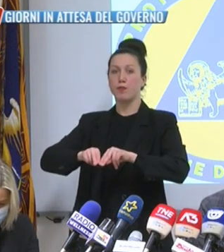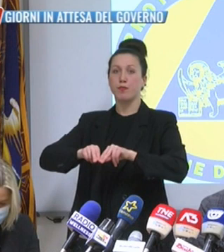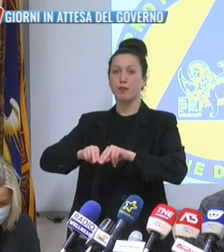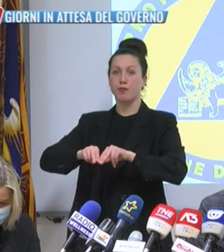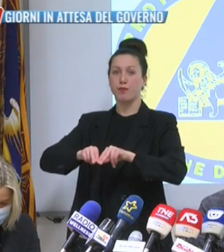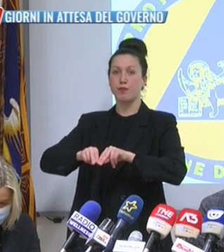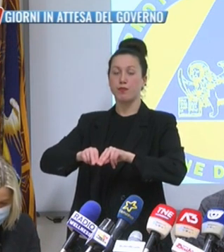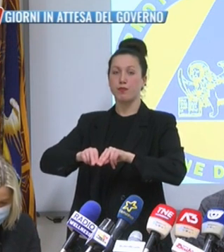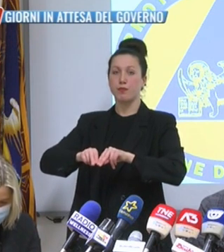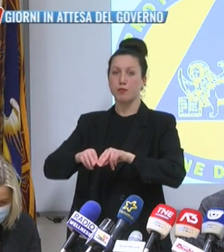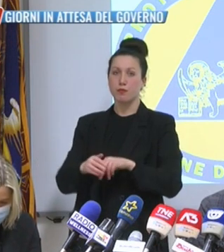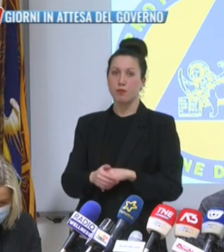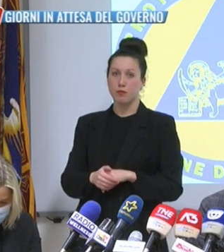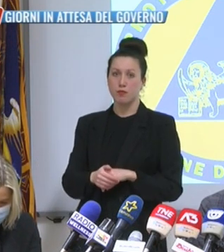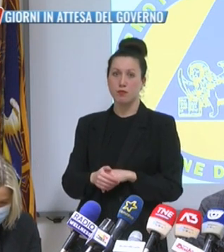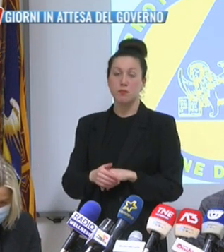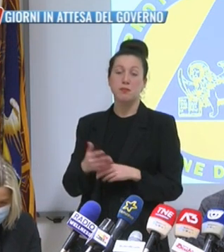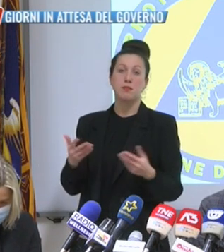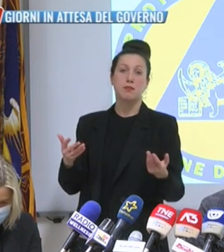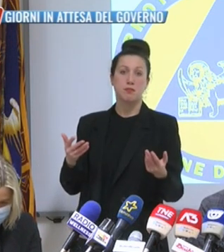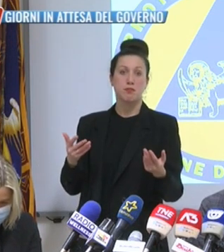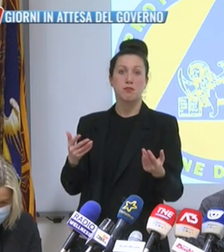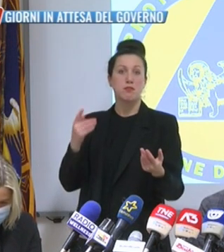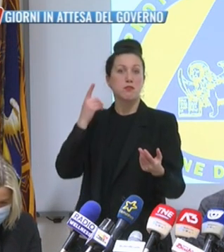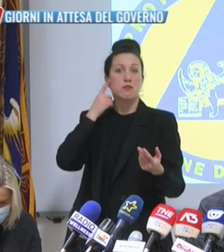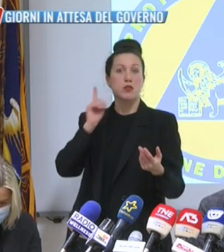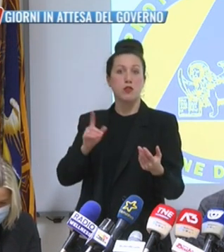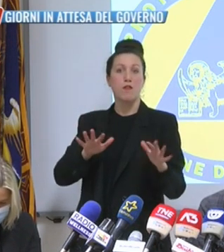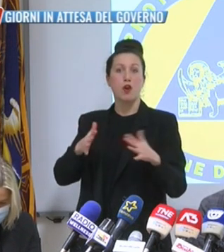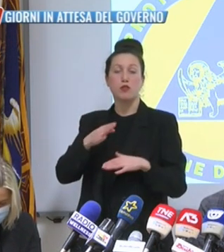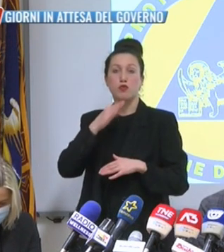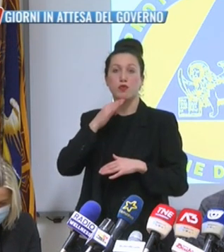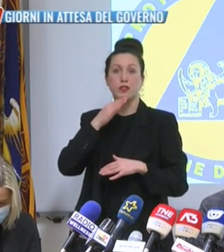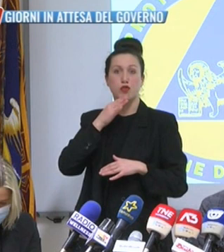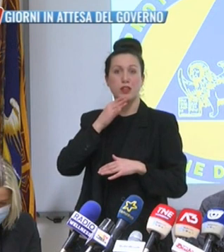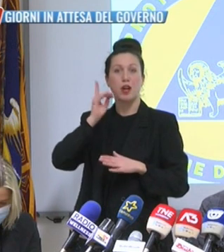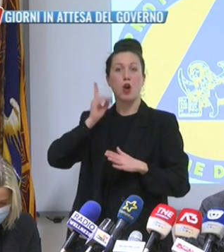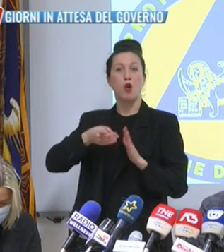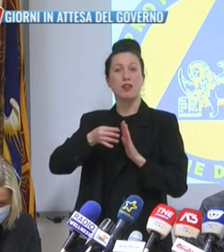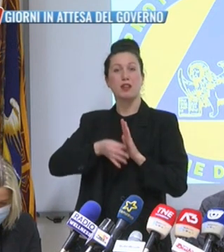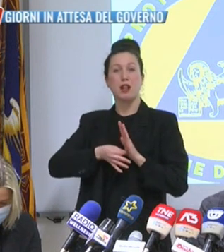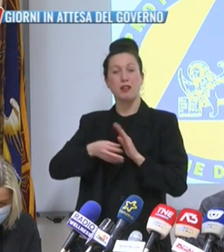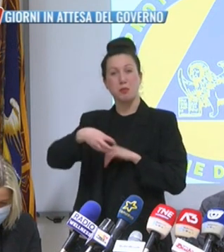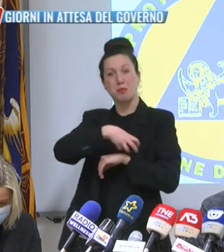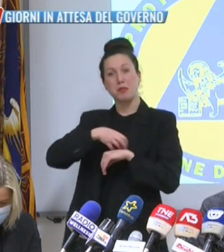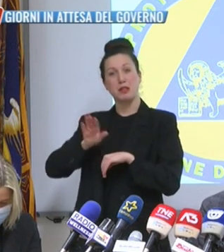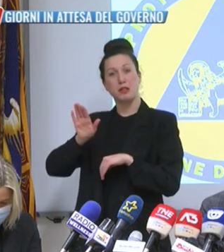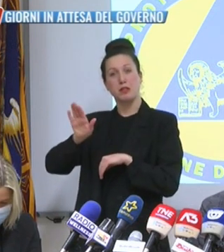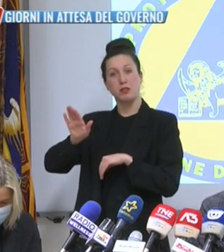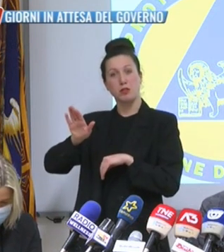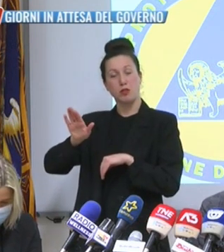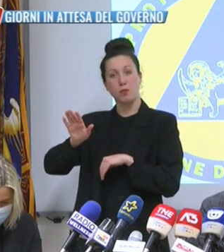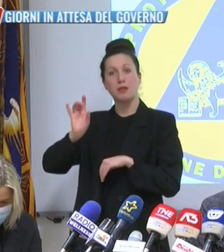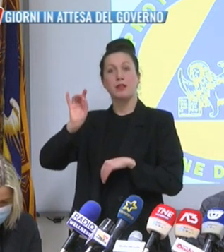poi magari basti anche un'ordinanza del ministro, questo non ve lo so dire giuridicamente. Però nel momento in cui scade, vengono meno tutte le